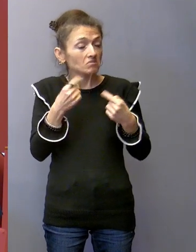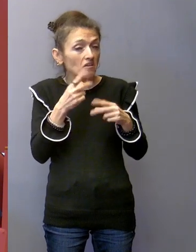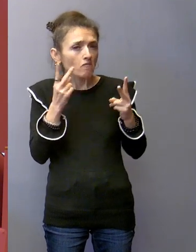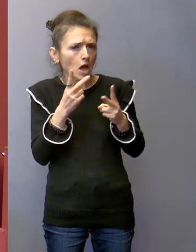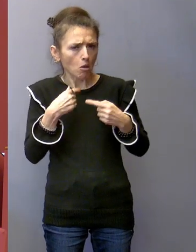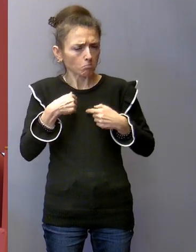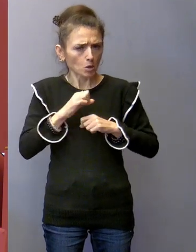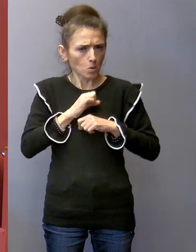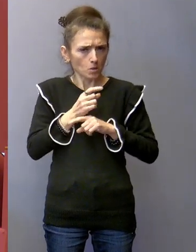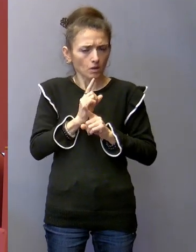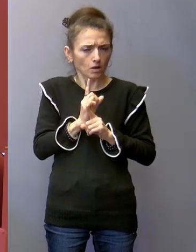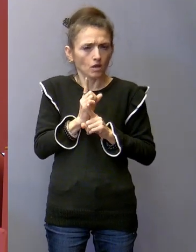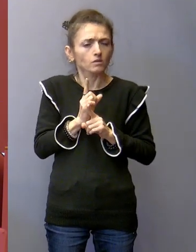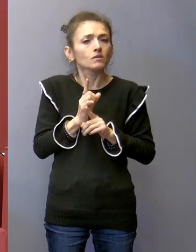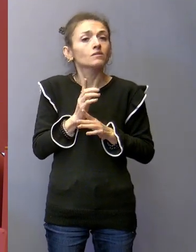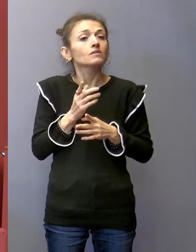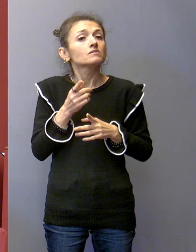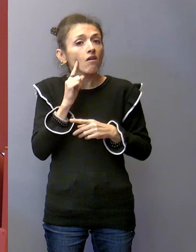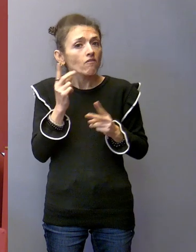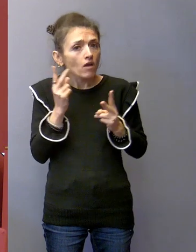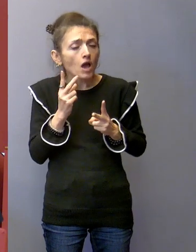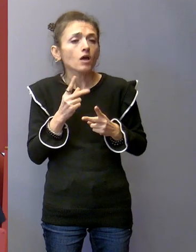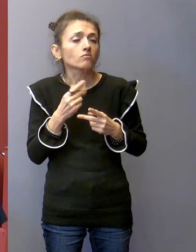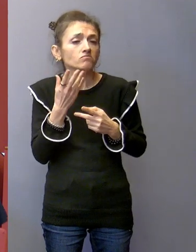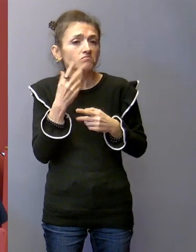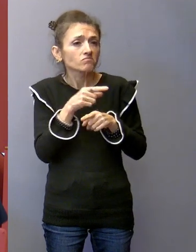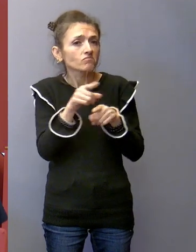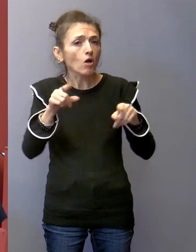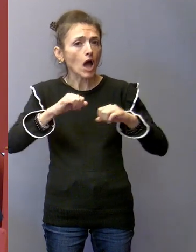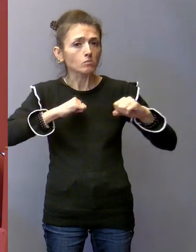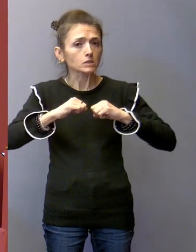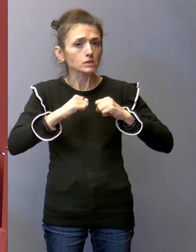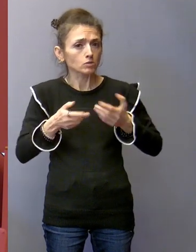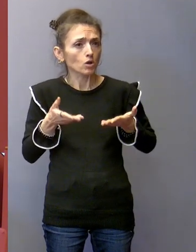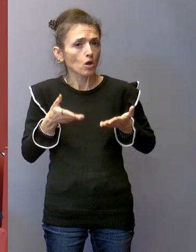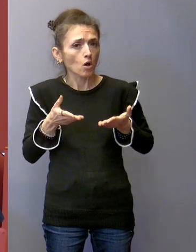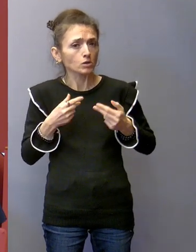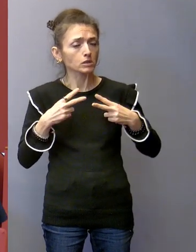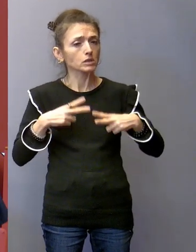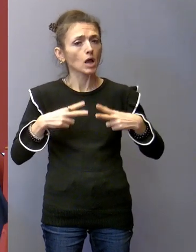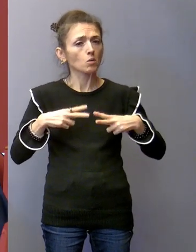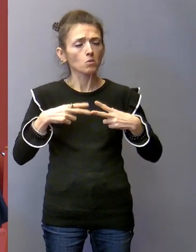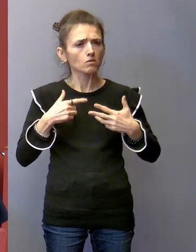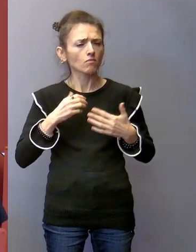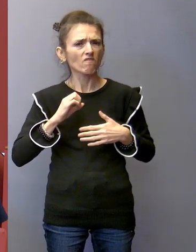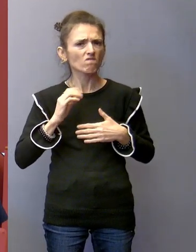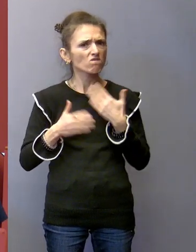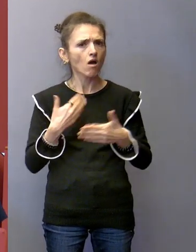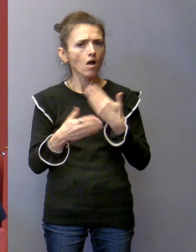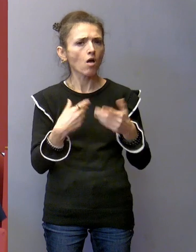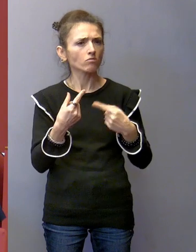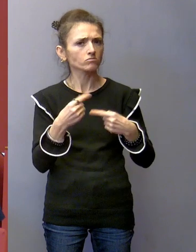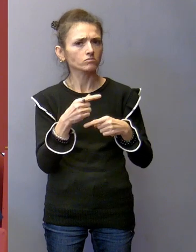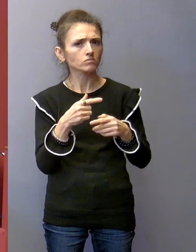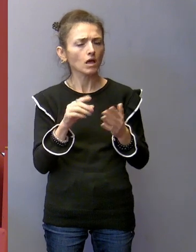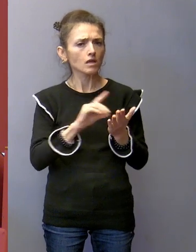lo consideriamo Io vorrei che fossero tranquilli gli amministratori odierni nel momento in cui portano con tanta velocità ad approvare